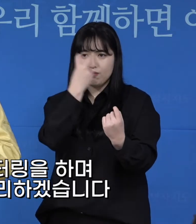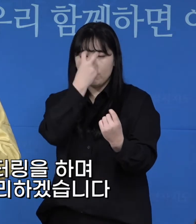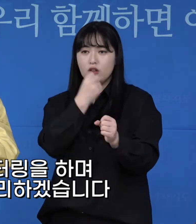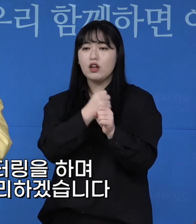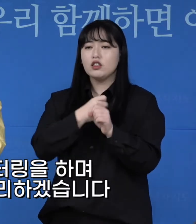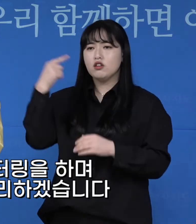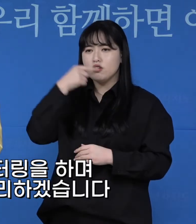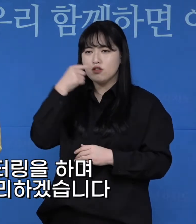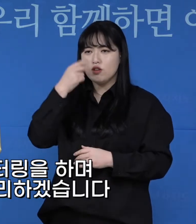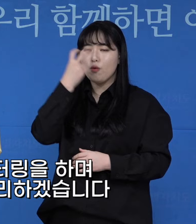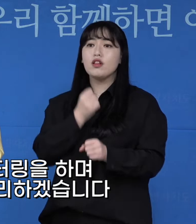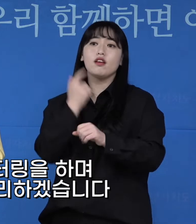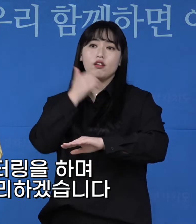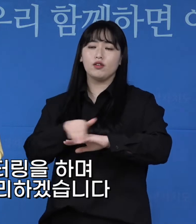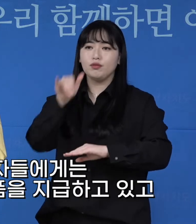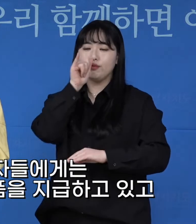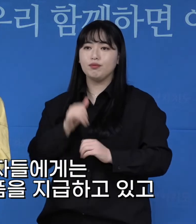철저하게 관리를 하겠습니다.